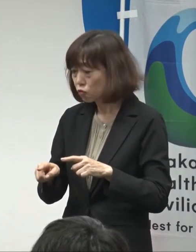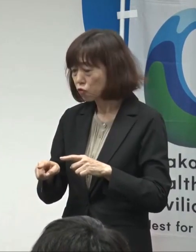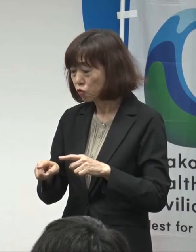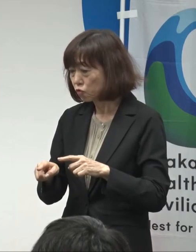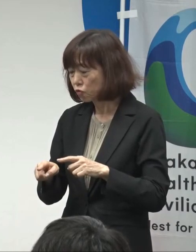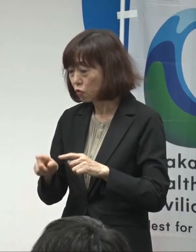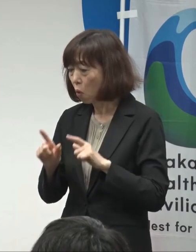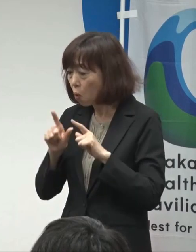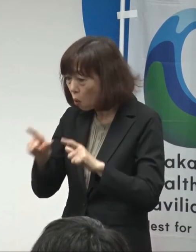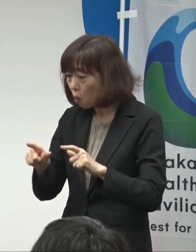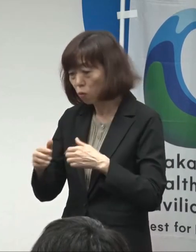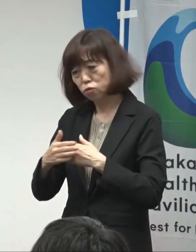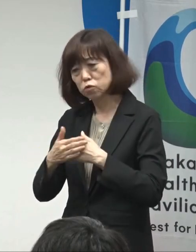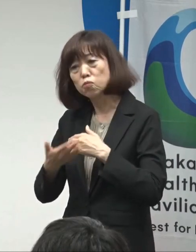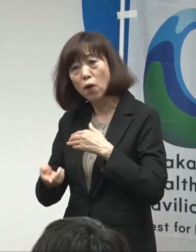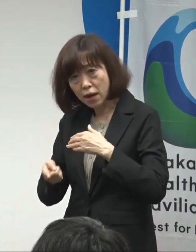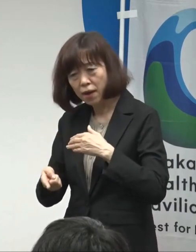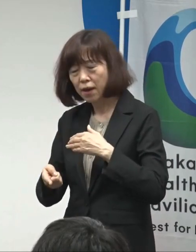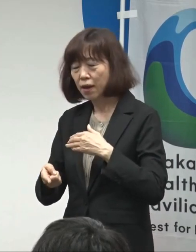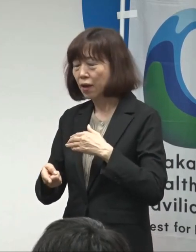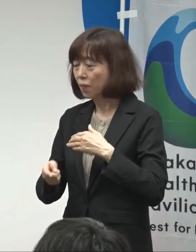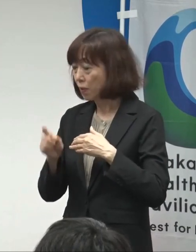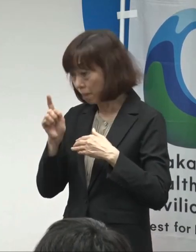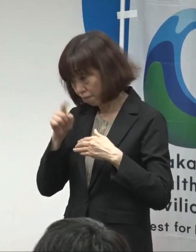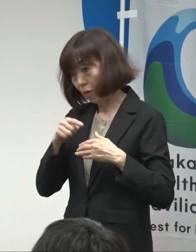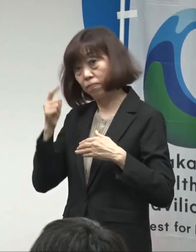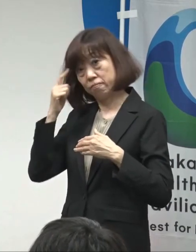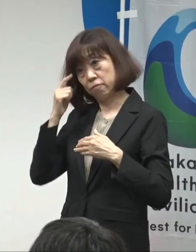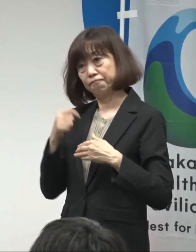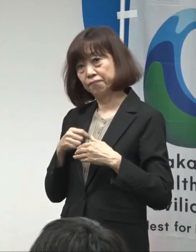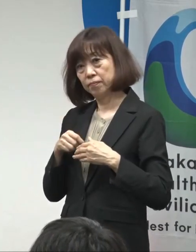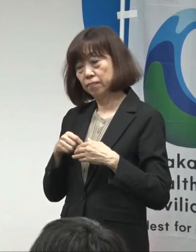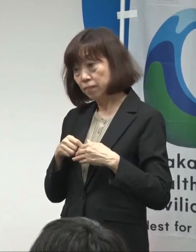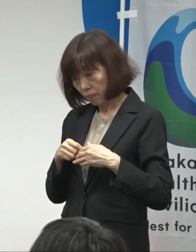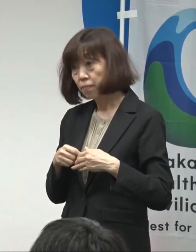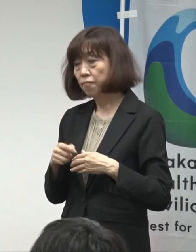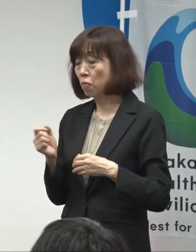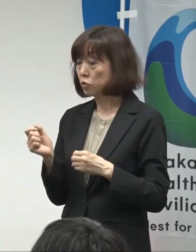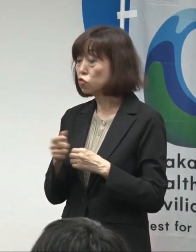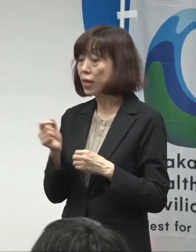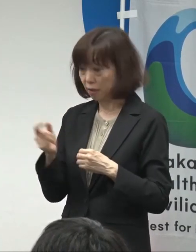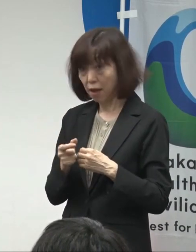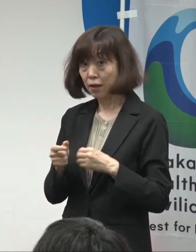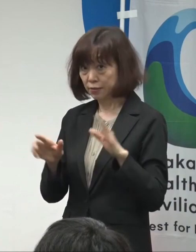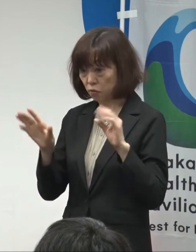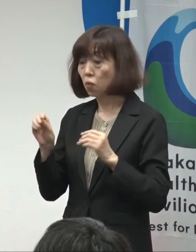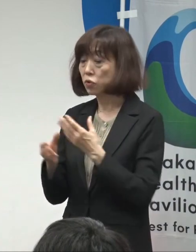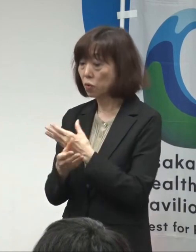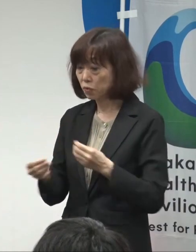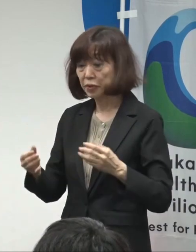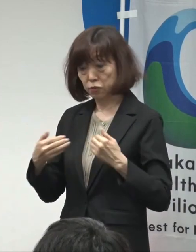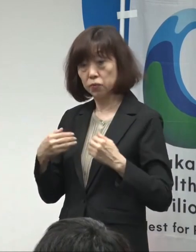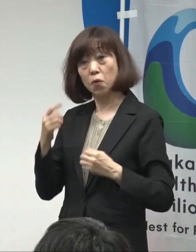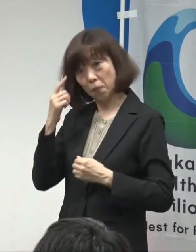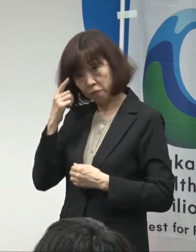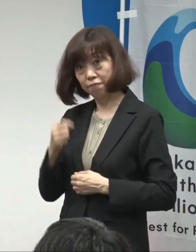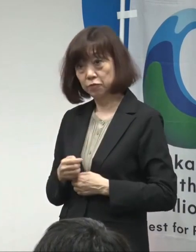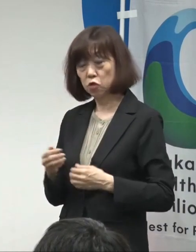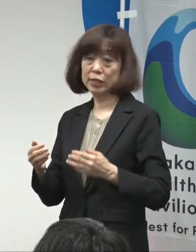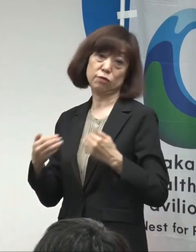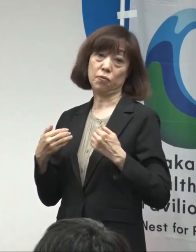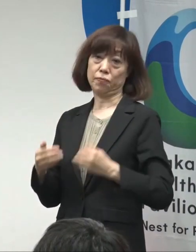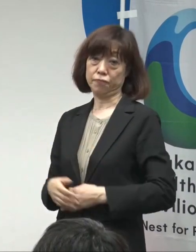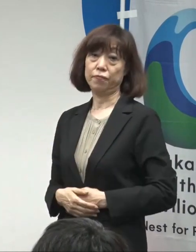かったというのは、僕はやっぱりあの良くないと思いますし、あの速やかに情報共有をお願いしたいというふうに思います。そうすべきだと思います